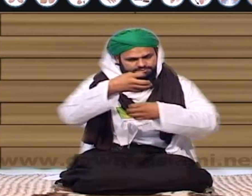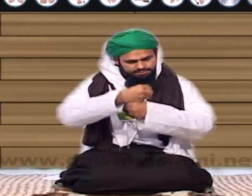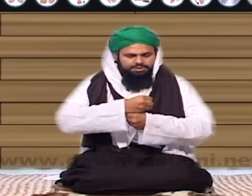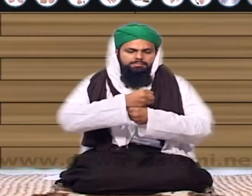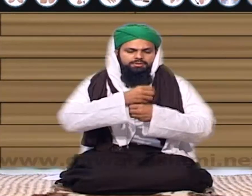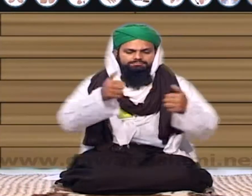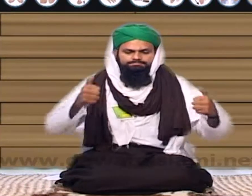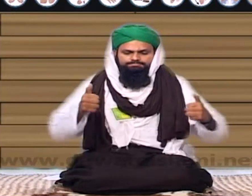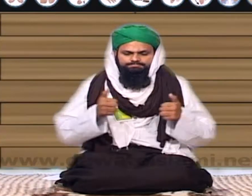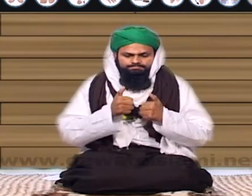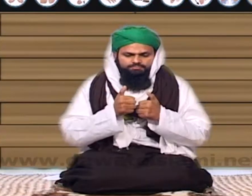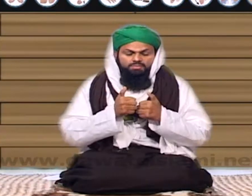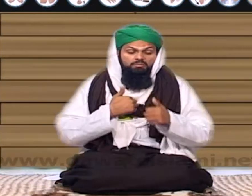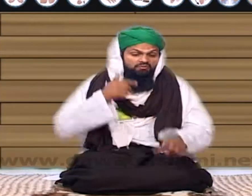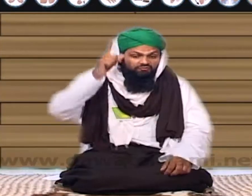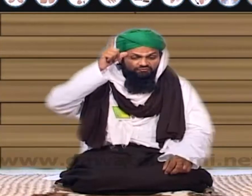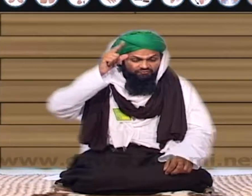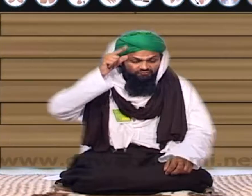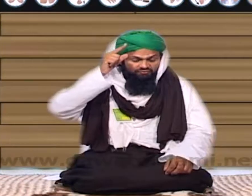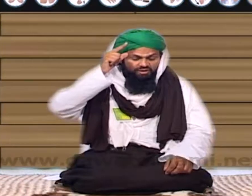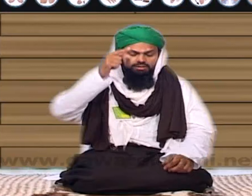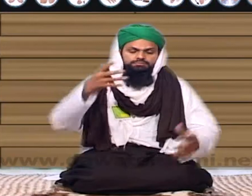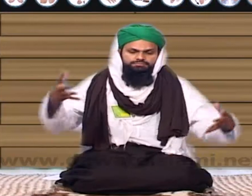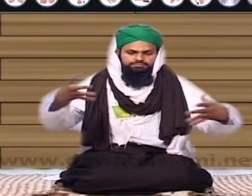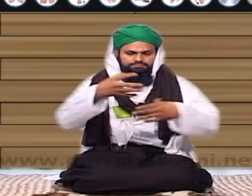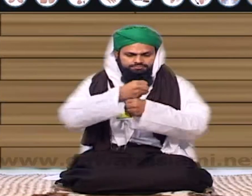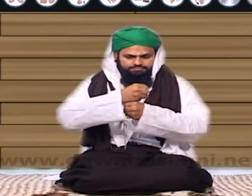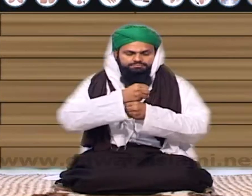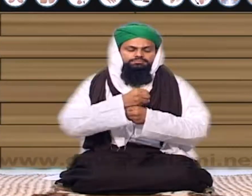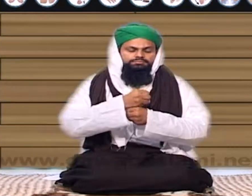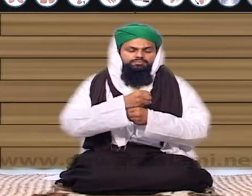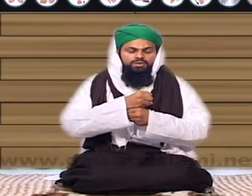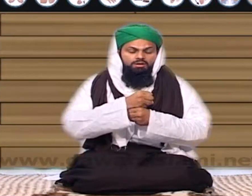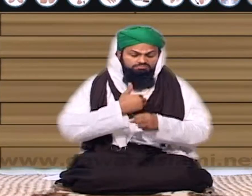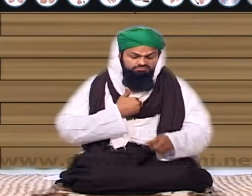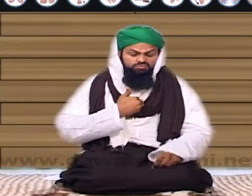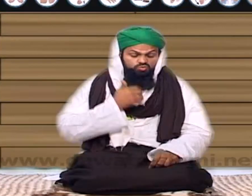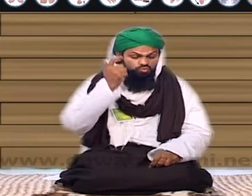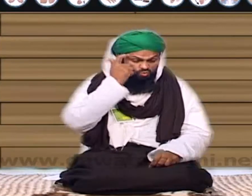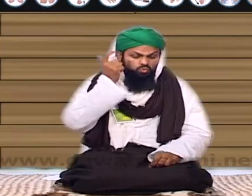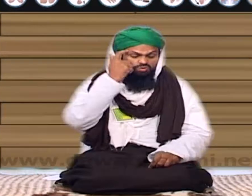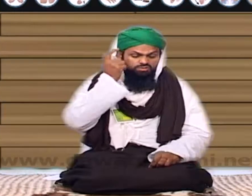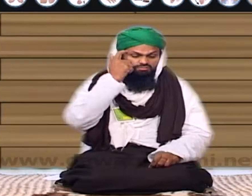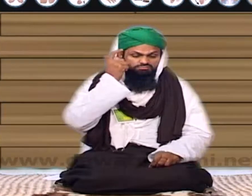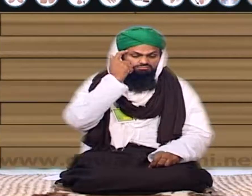لیے جمع ہوتے ہیں۔ یہاں پر میرے بھائیوں ہم فکر کرنے کے لیے جمع ہوتے ہیں، ہم سوچیں، ہم فکر